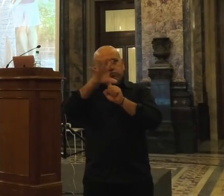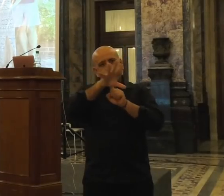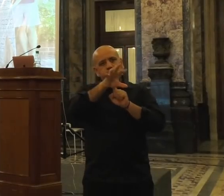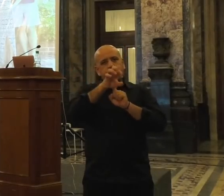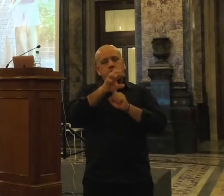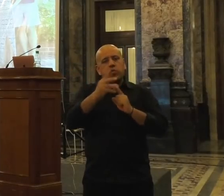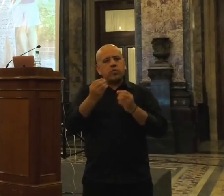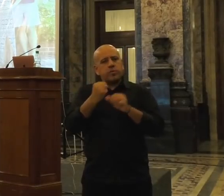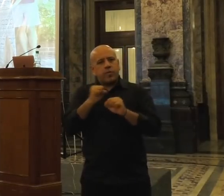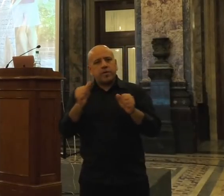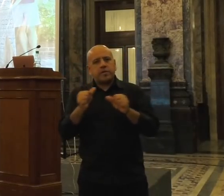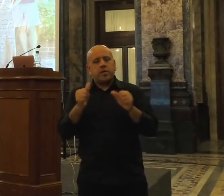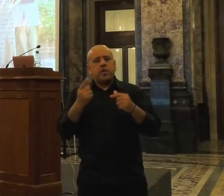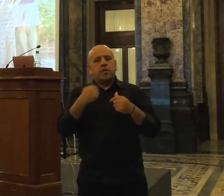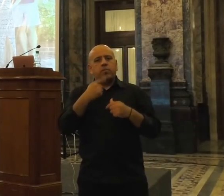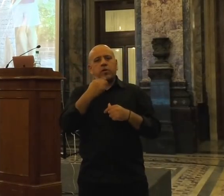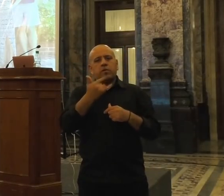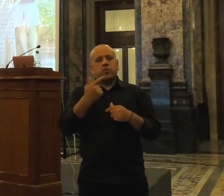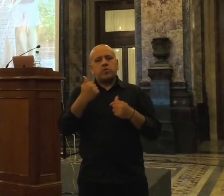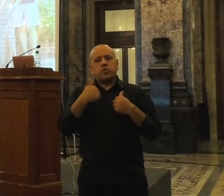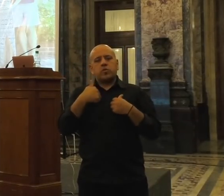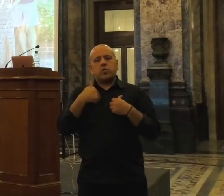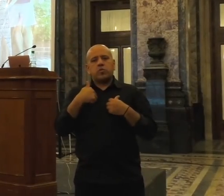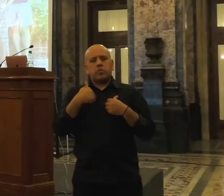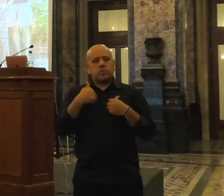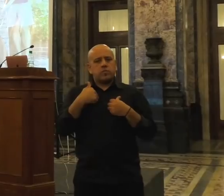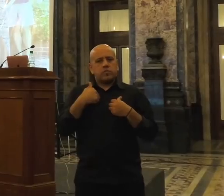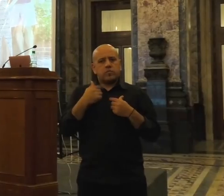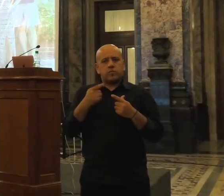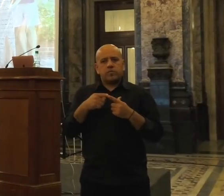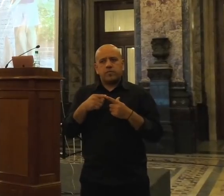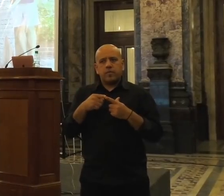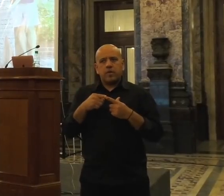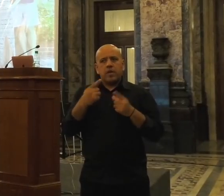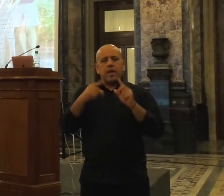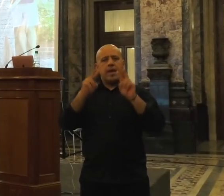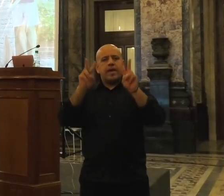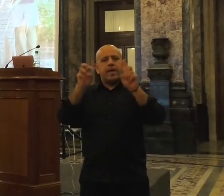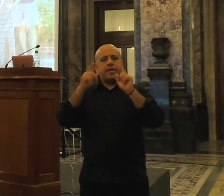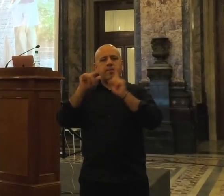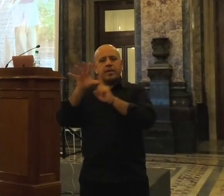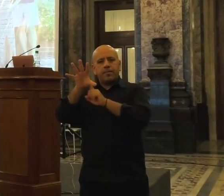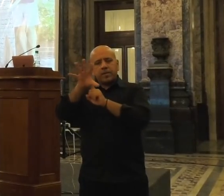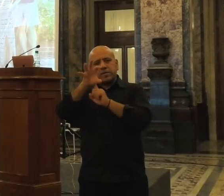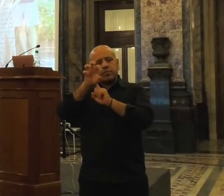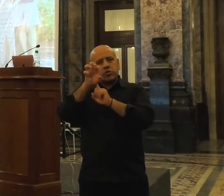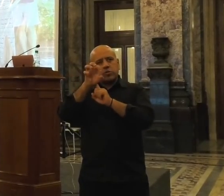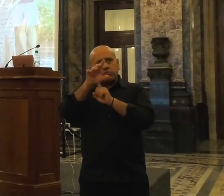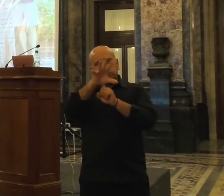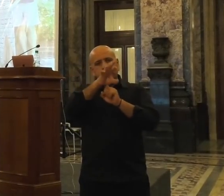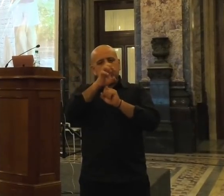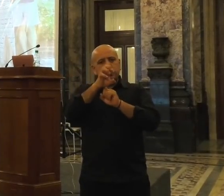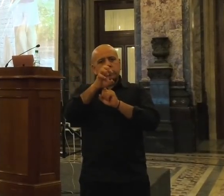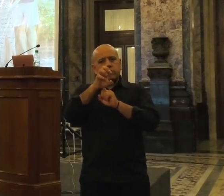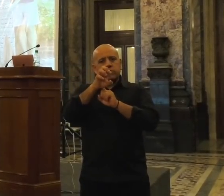Simplemente eso. Digo, porque yo veía que, por ejemplo, cuando uno ve un celular, la percepción está enfocada en una pantalla que ilumina una